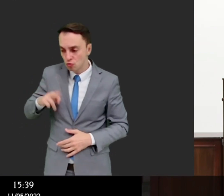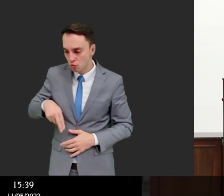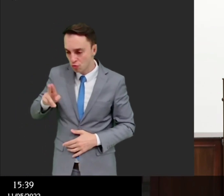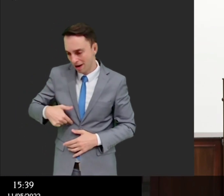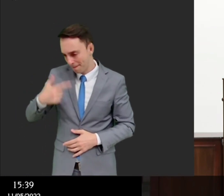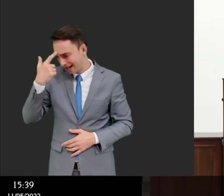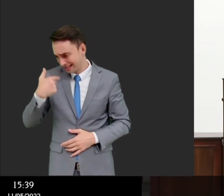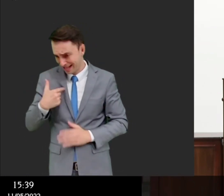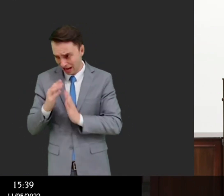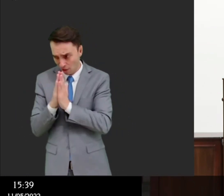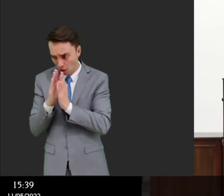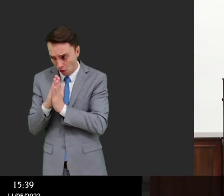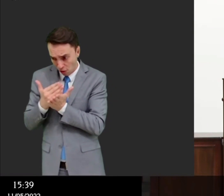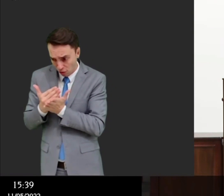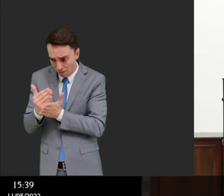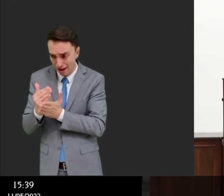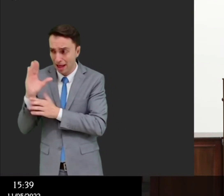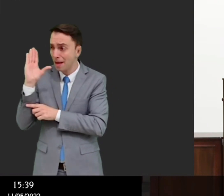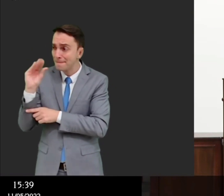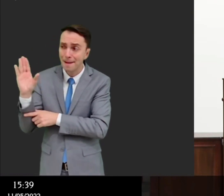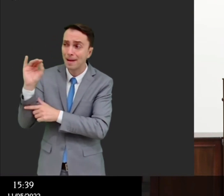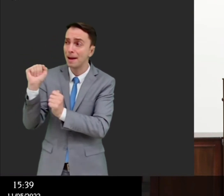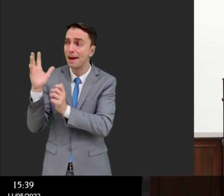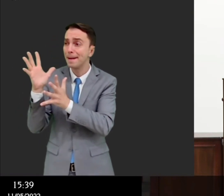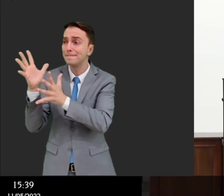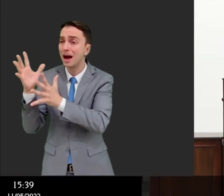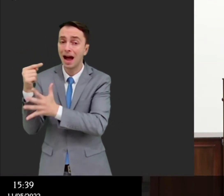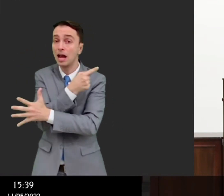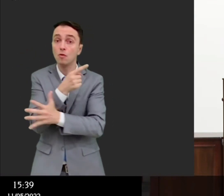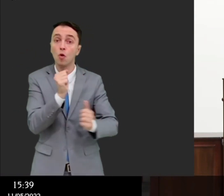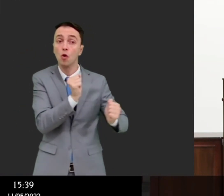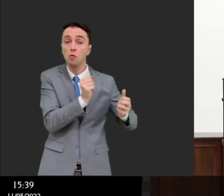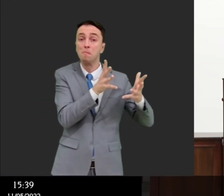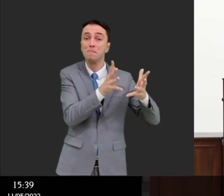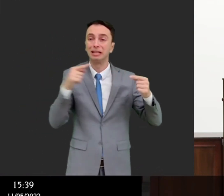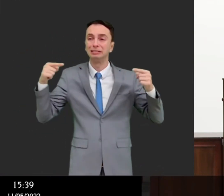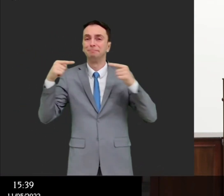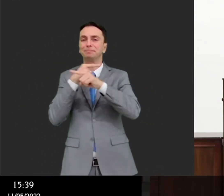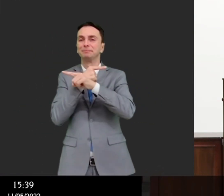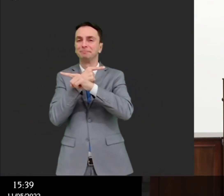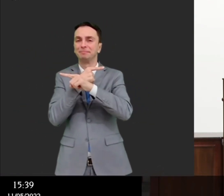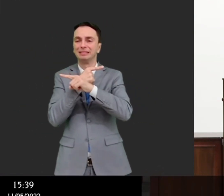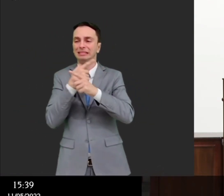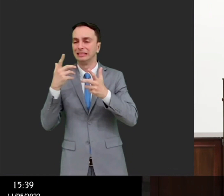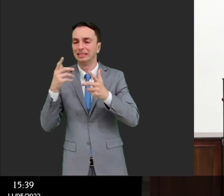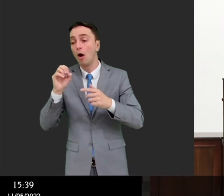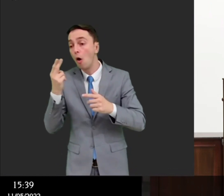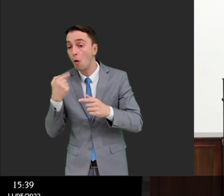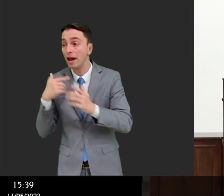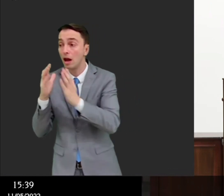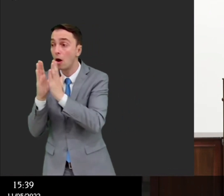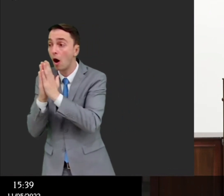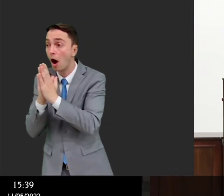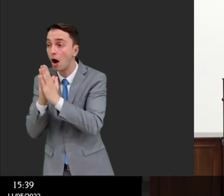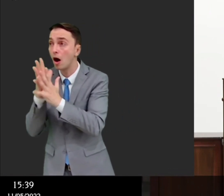outro começar a orar junto comigo? E se, hora que eu estiver orando, eu esquecer de alguma coisa, eu